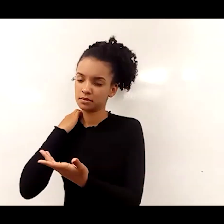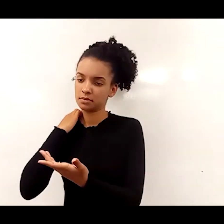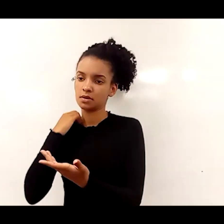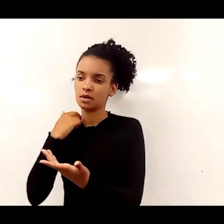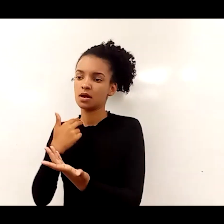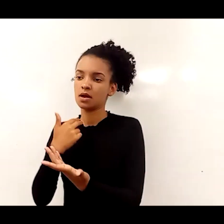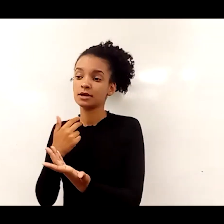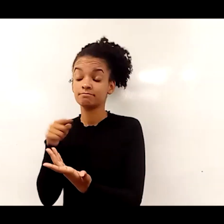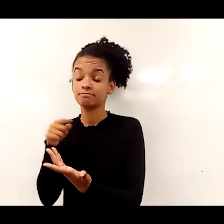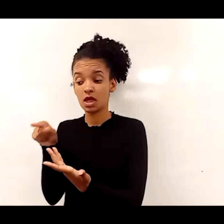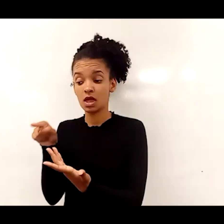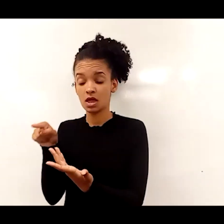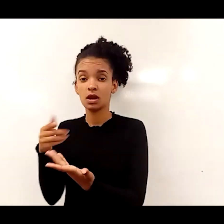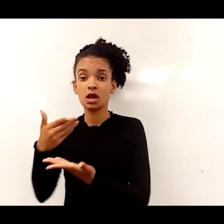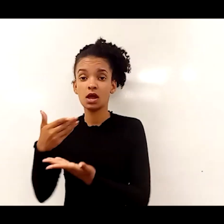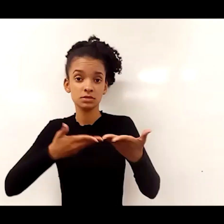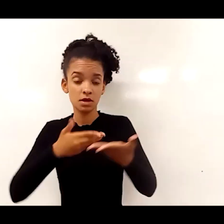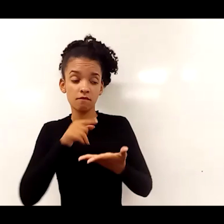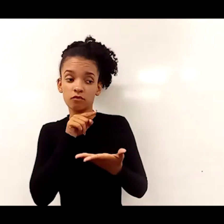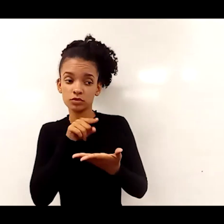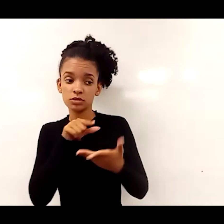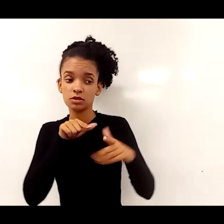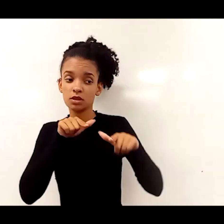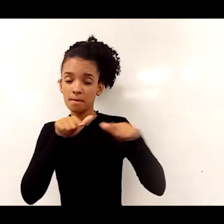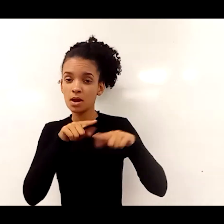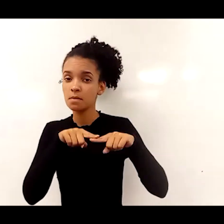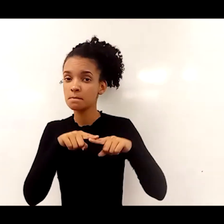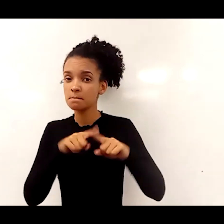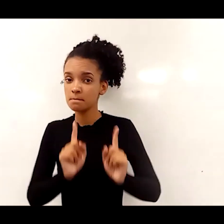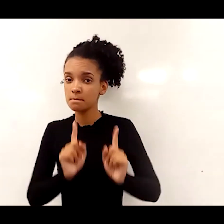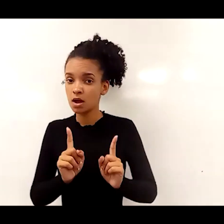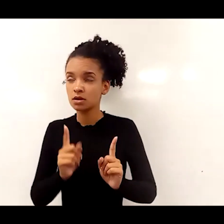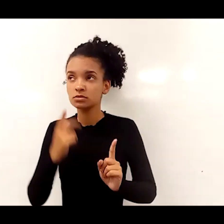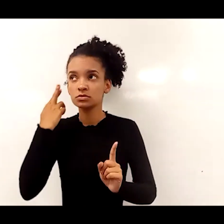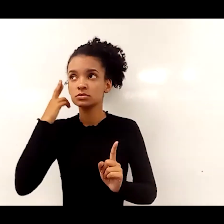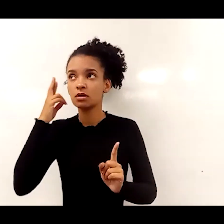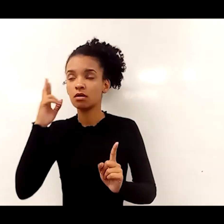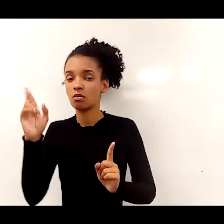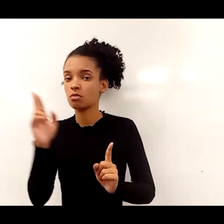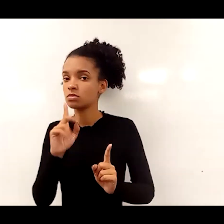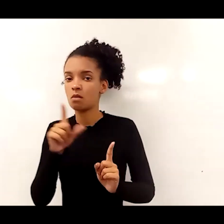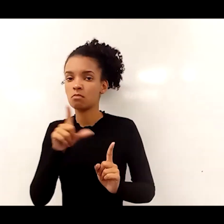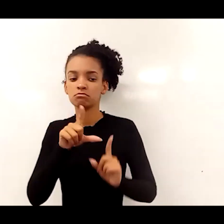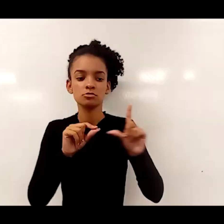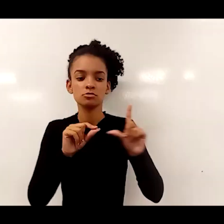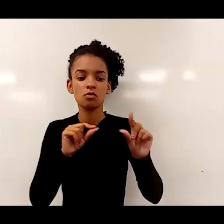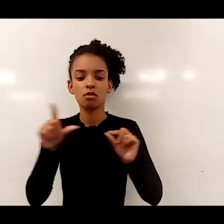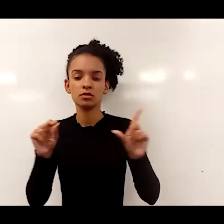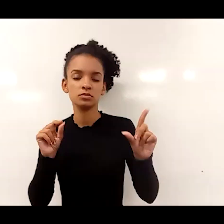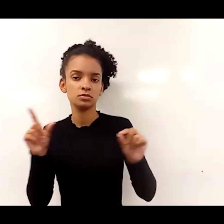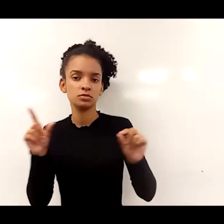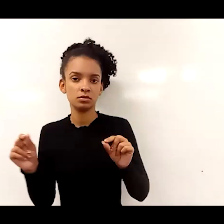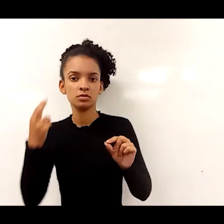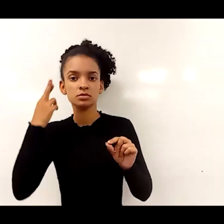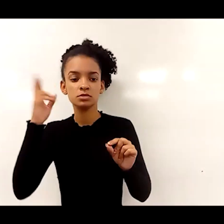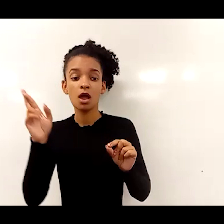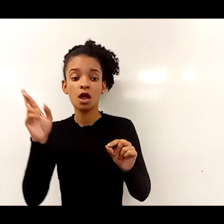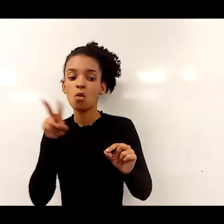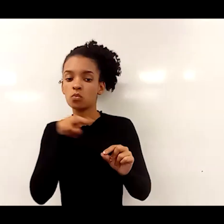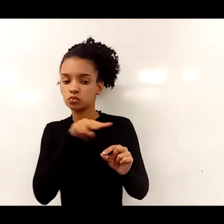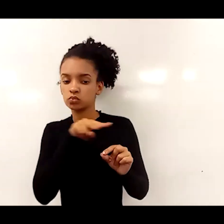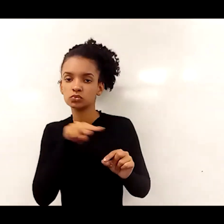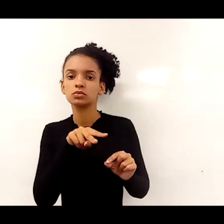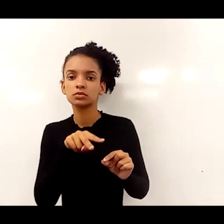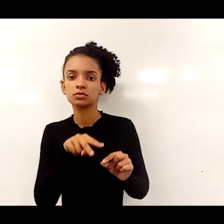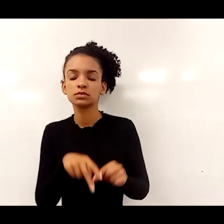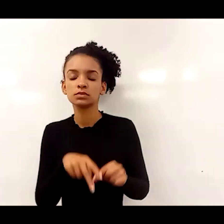mas fora dele, o Senhor não faz acepção de pessoa. Ele é Senhor tanto de um quanto de outro. Tá?